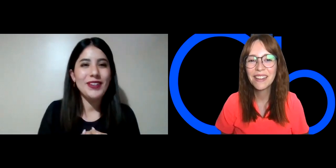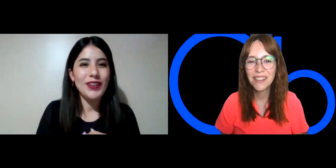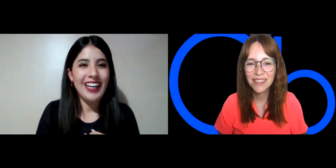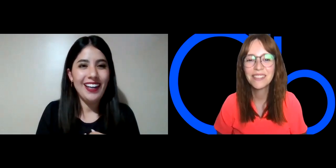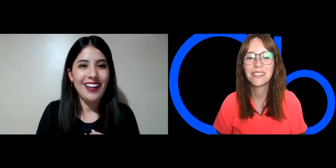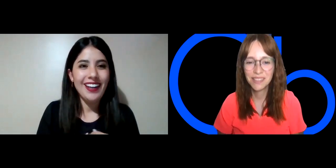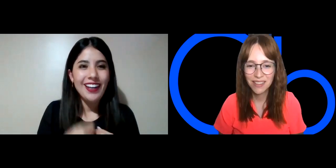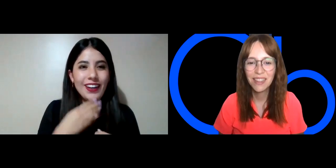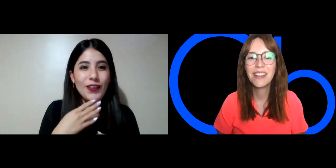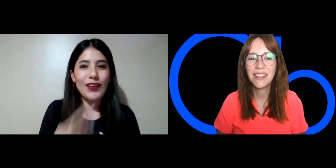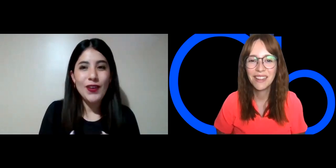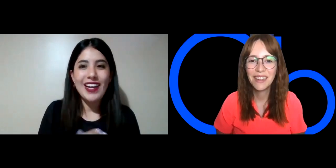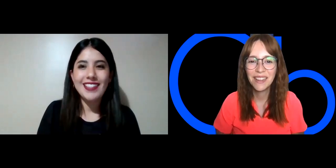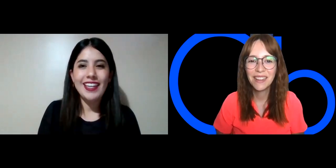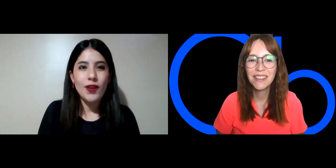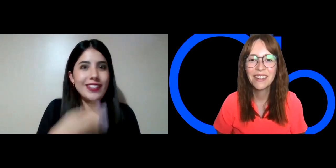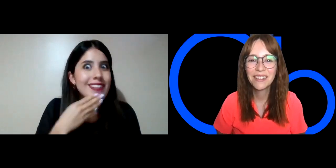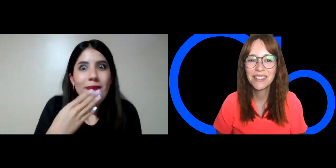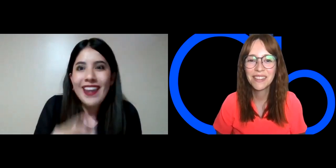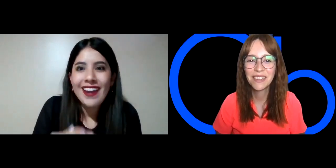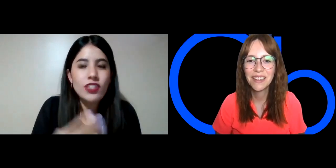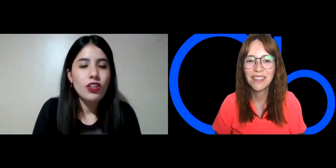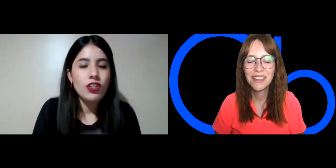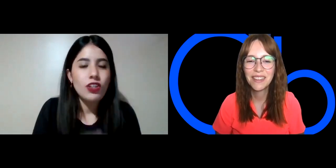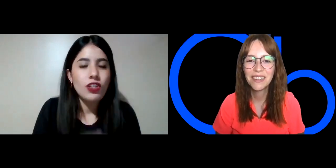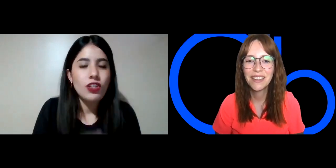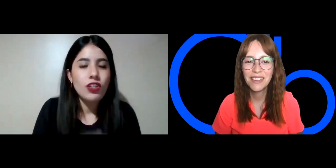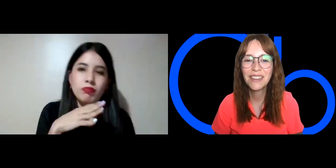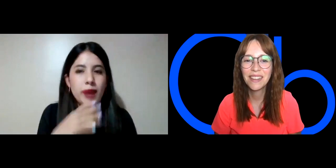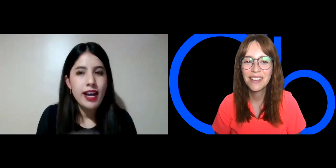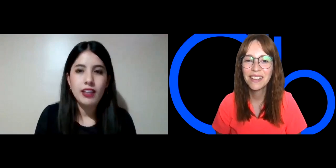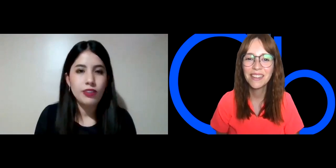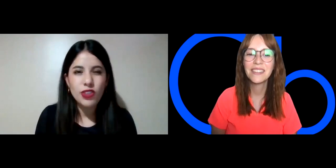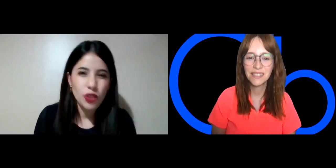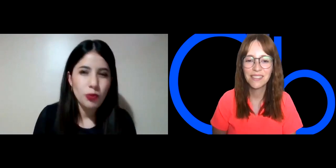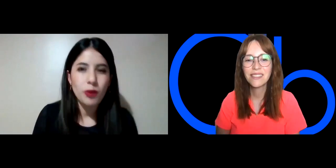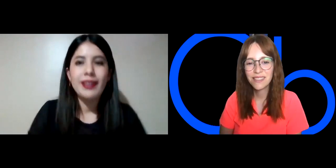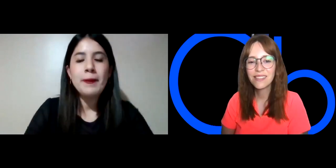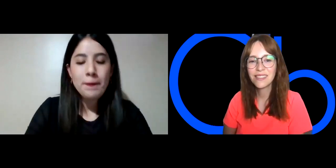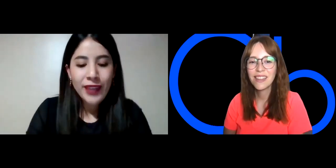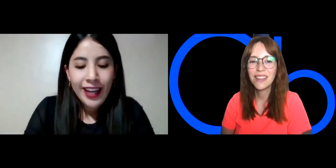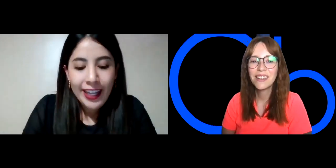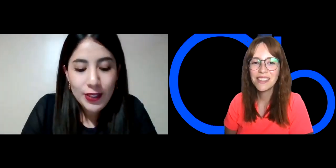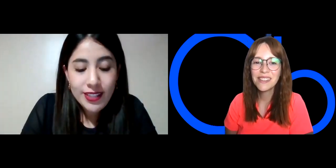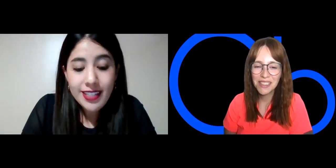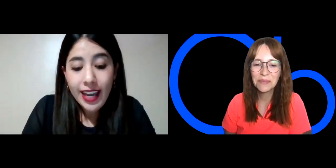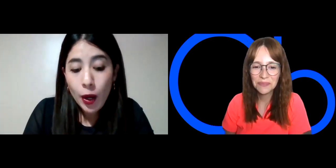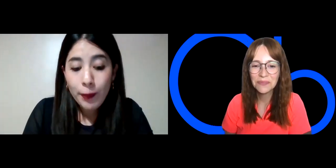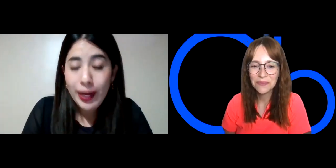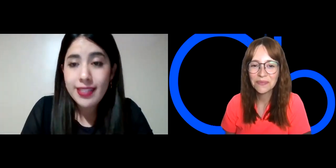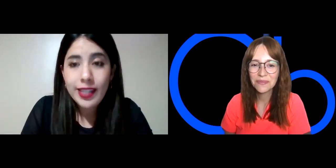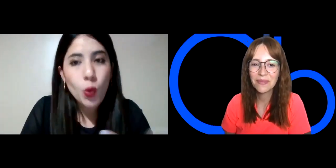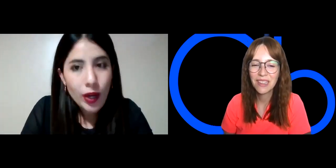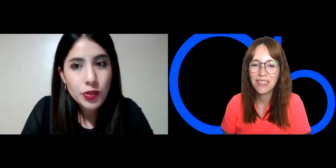gesto con la seña, ¿no? Es decir, bien y sonreír o mal, no estoy muy bien. Entonces,